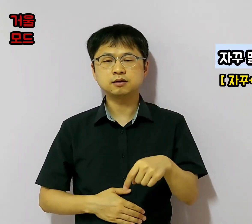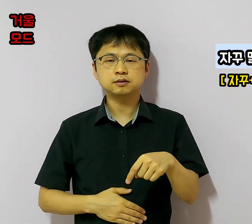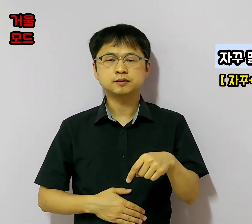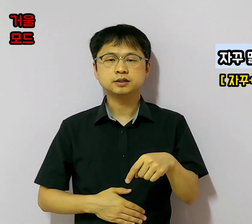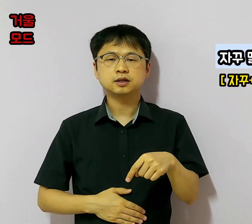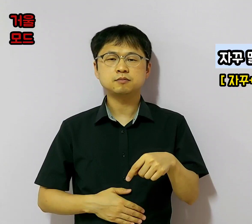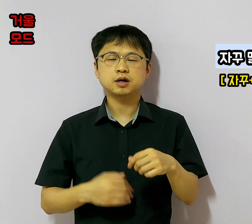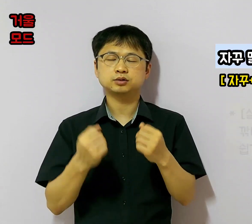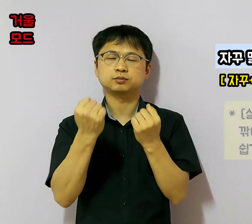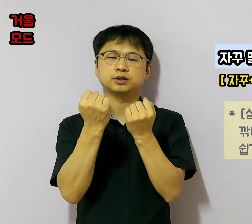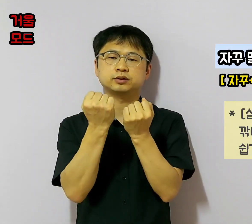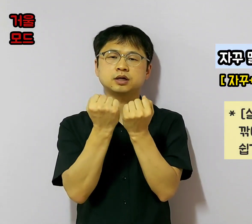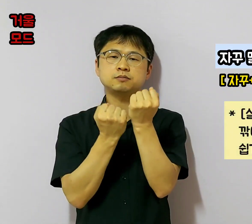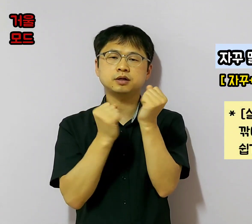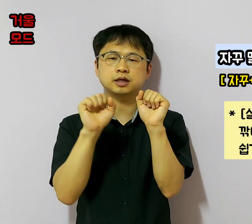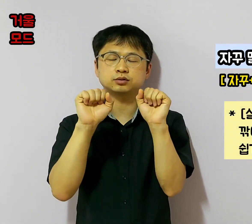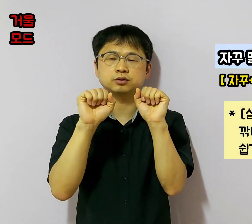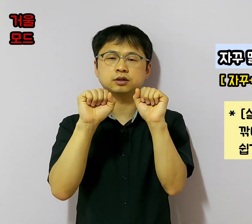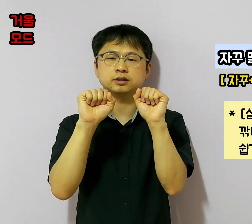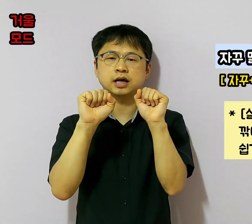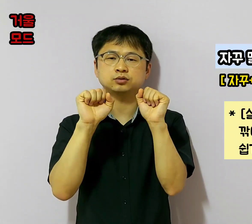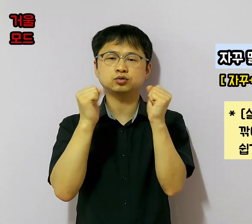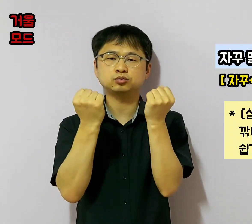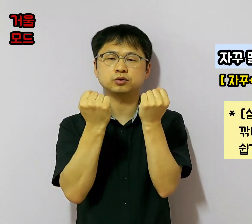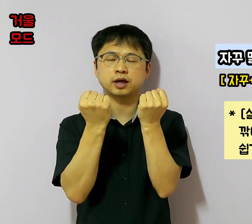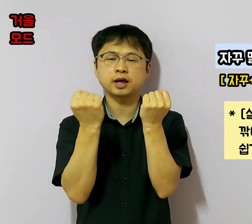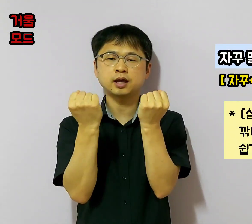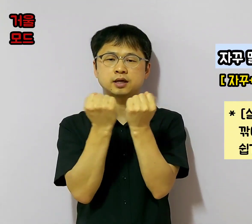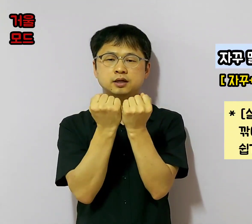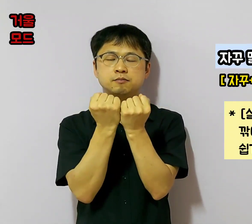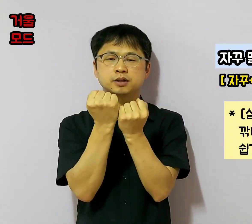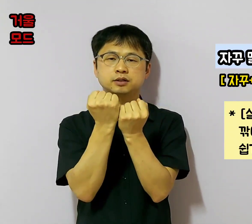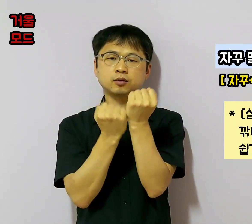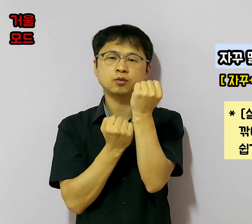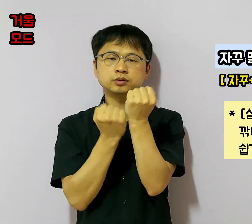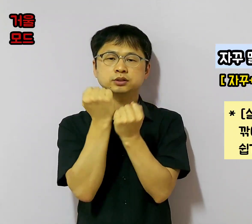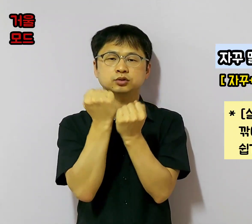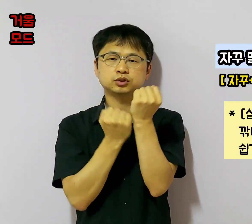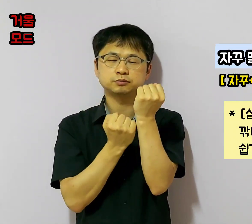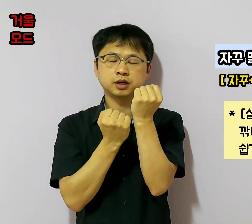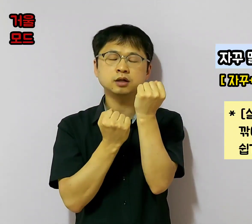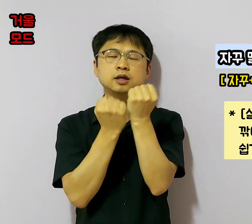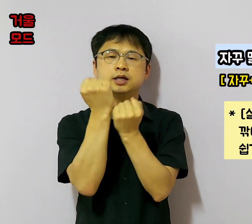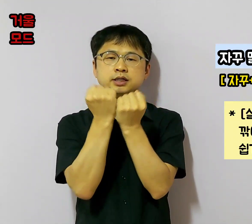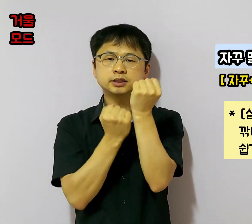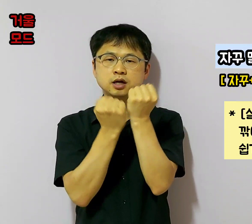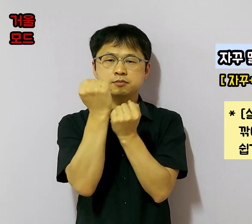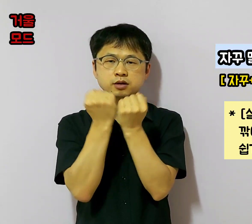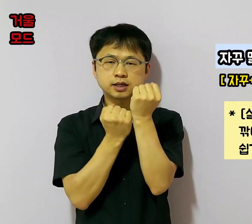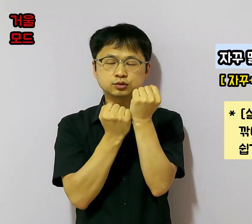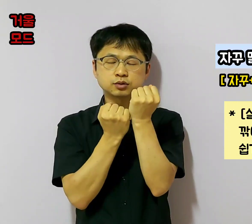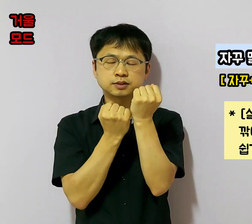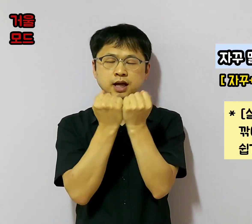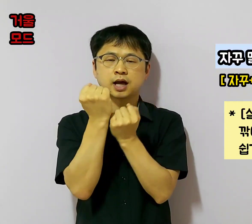걸 설명할 수 없어요. 설명이라는 수어는 양손 주먹에 옆면을 대고 스쳐주시면 설명이라는